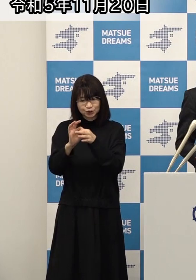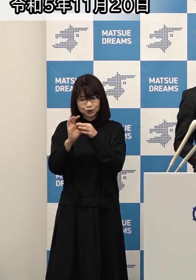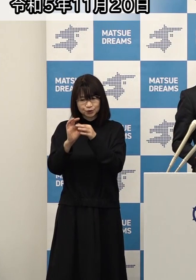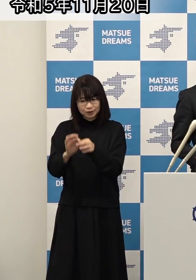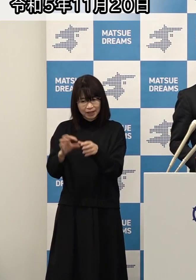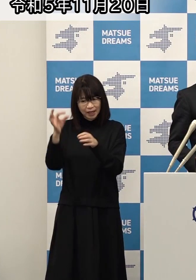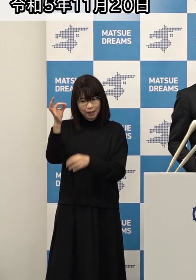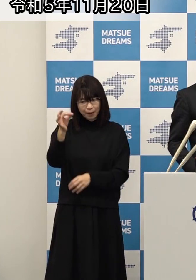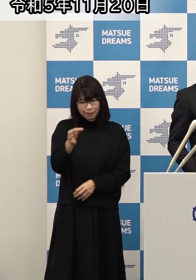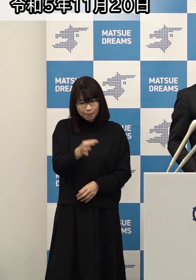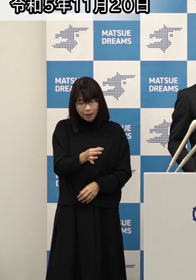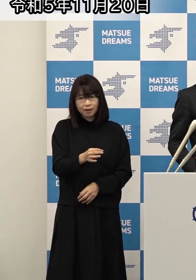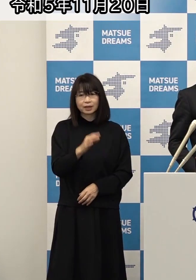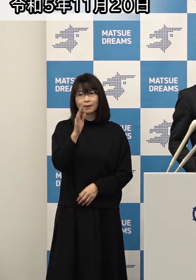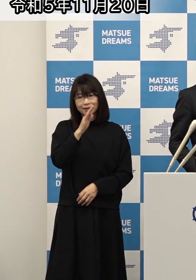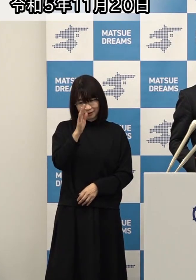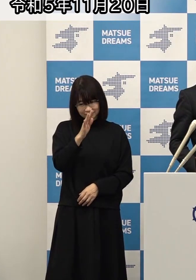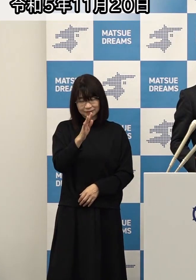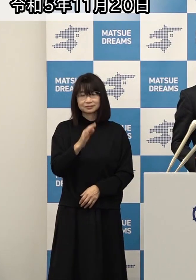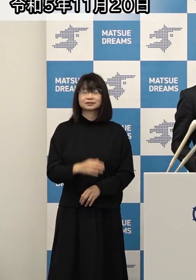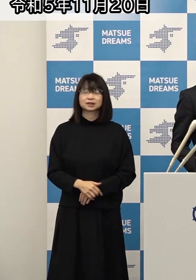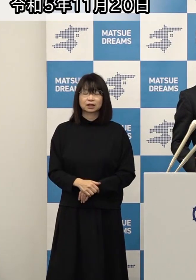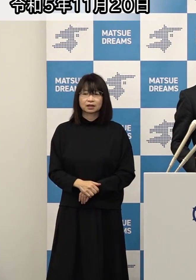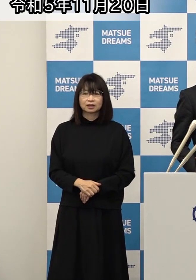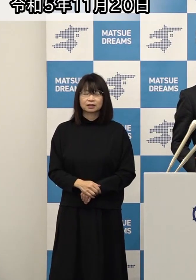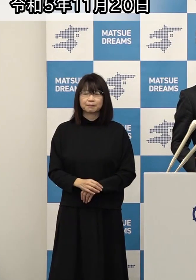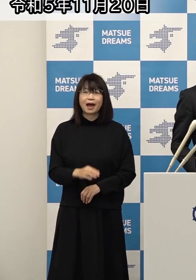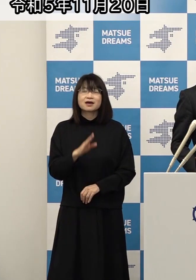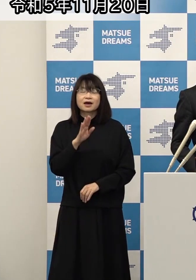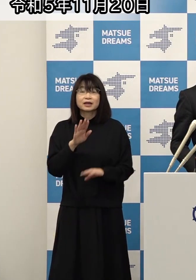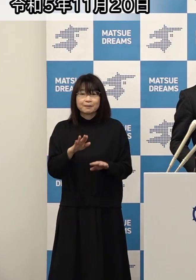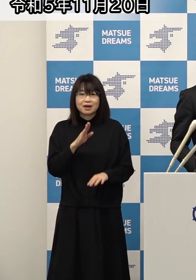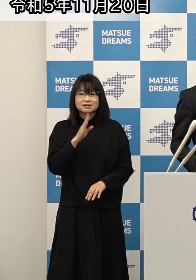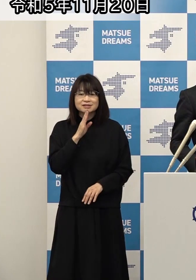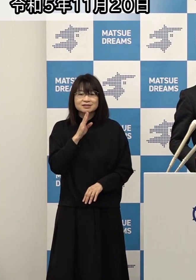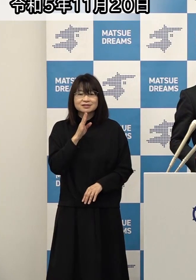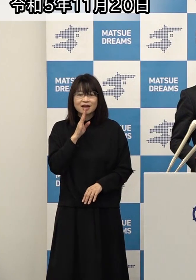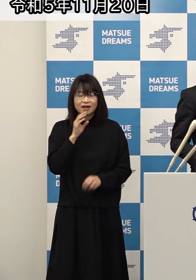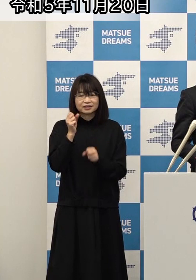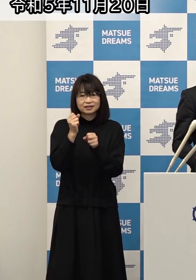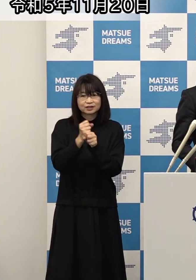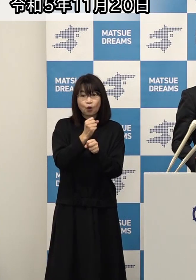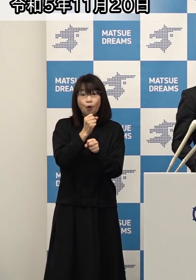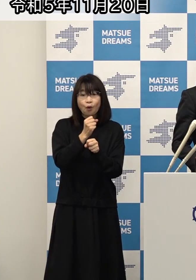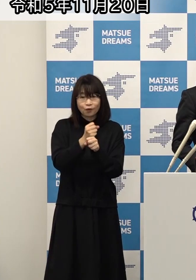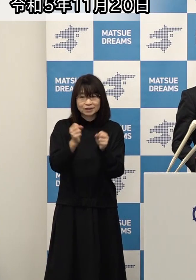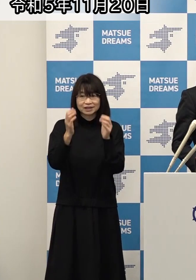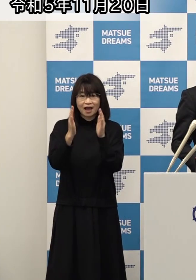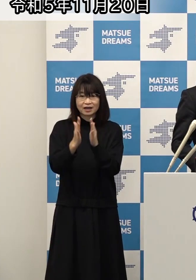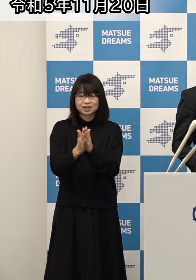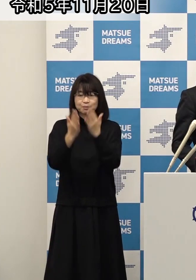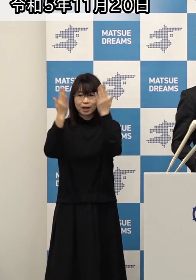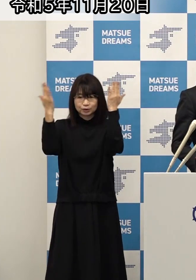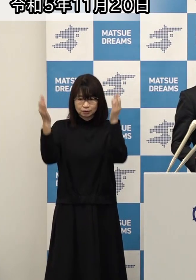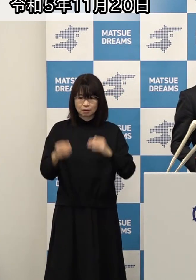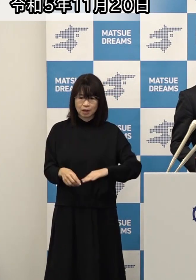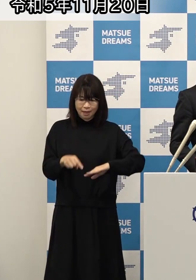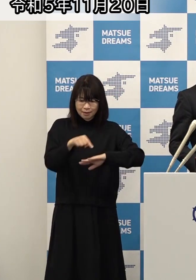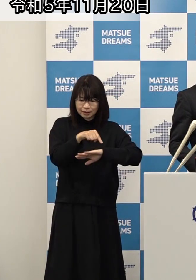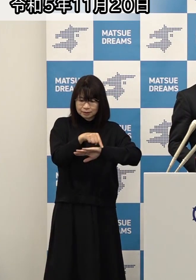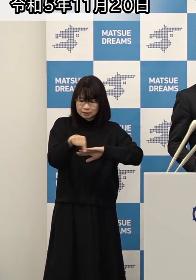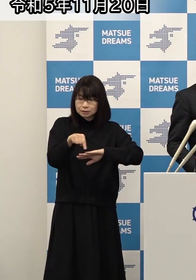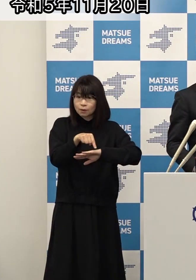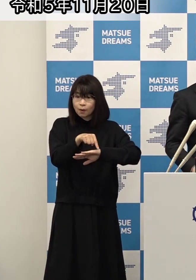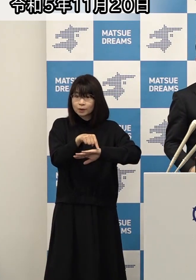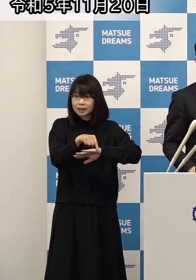やってみるとですね、その設計の段階と違ってですね、そういった工事に着手したときに、まあ、設計の内容との